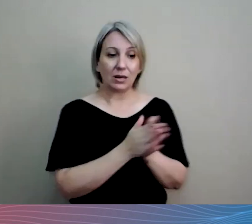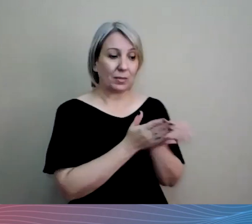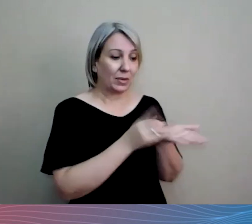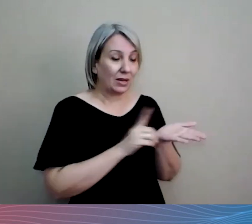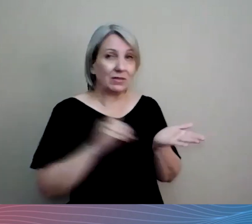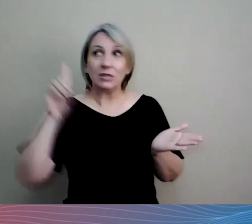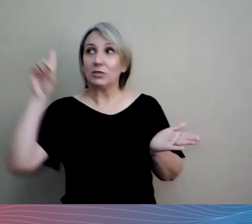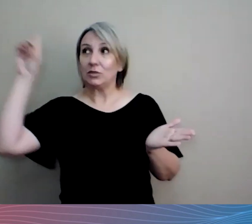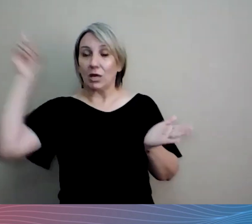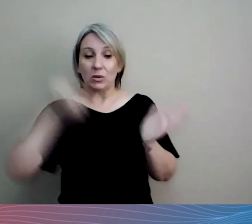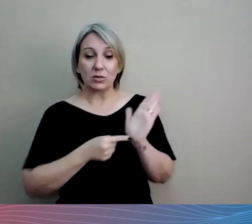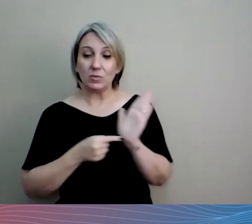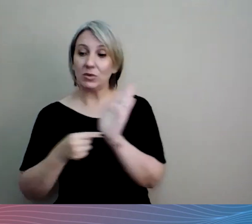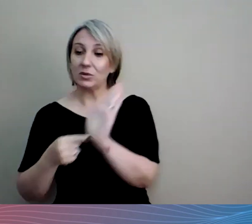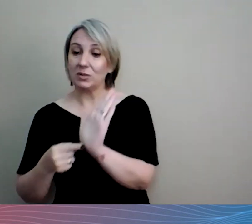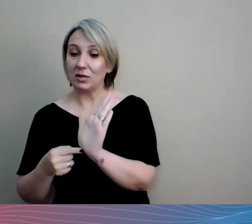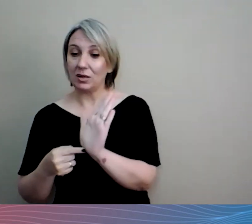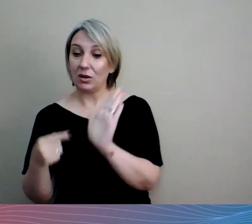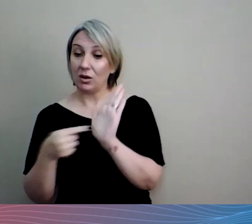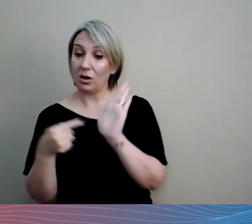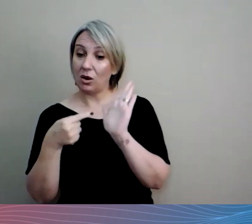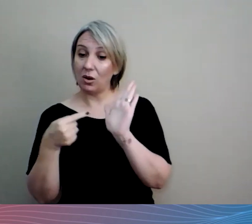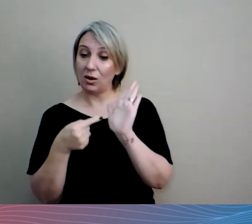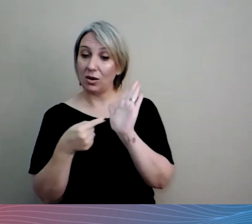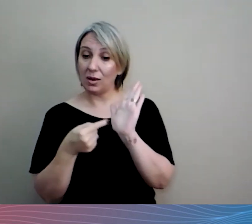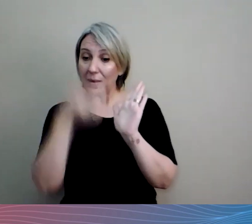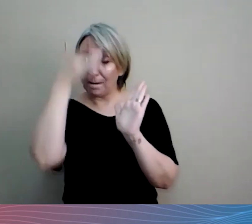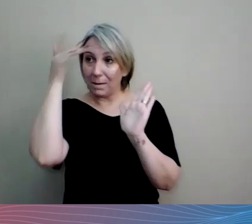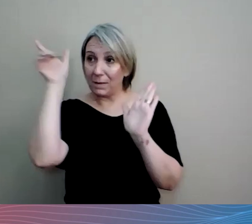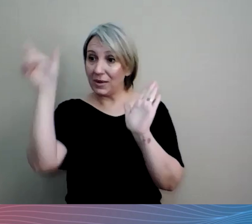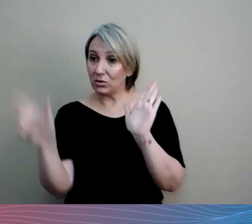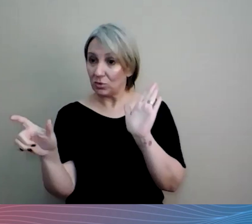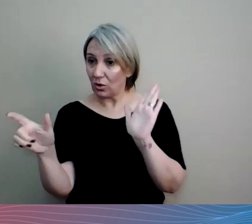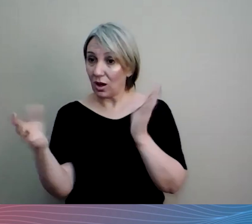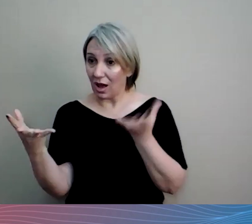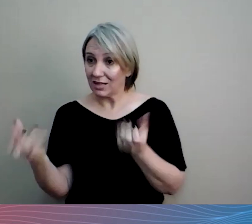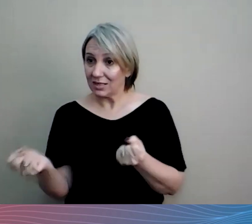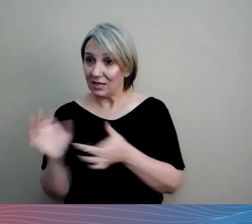cada pessoa que crê no Senhor Jesus um membro ativo do corpo de Cristo.